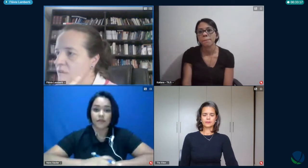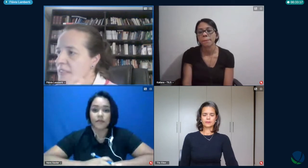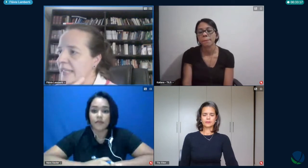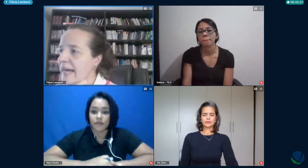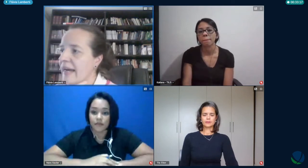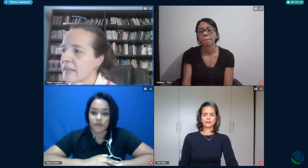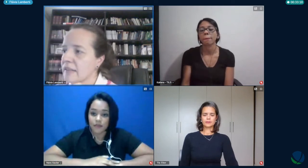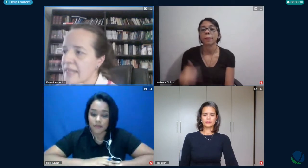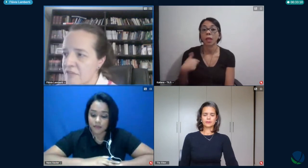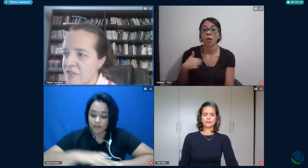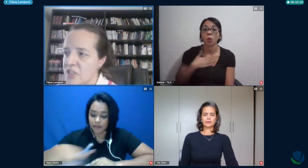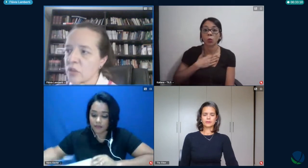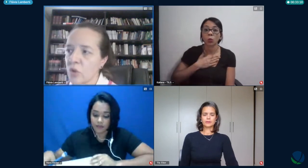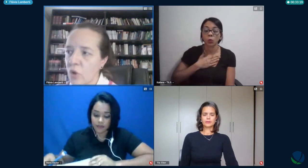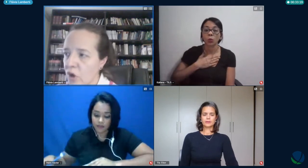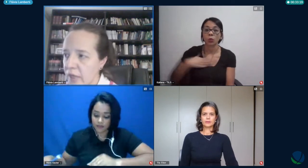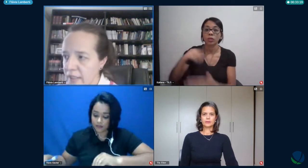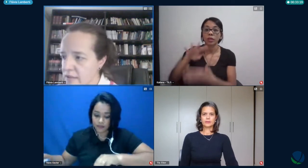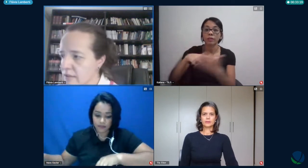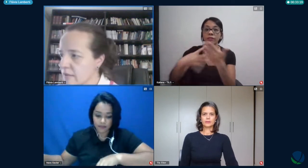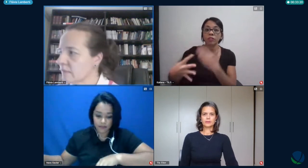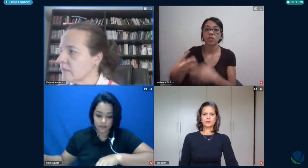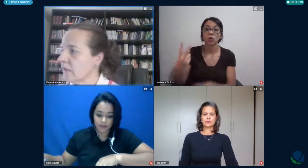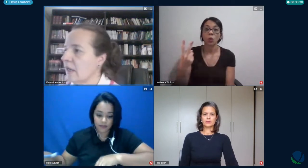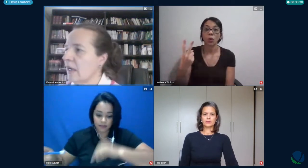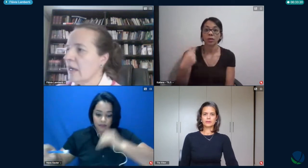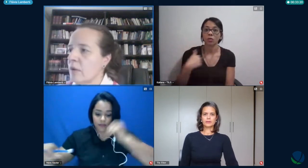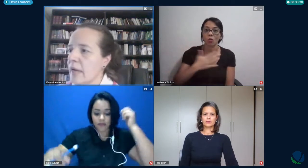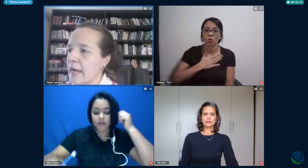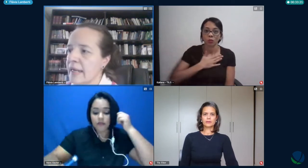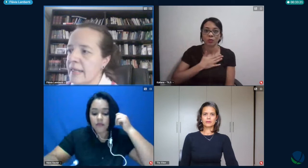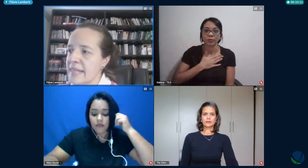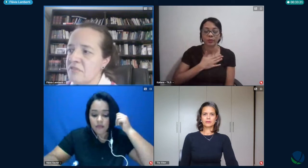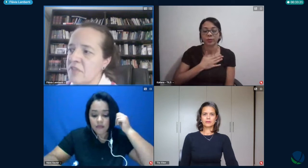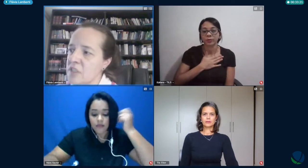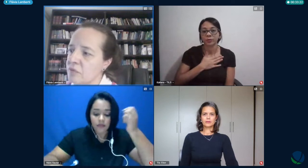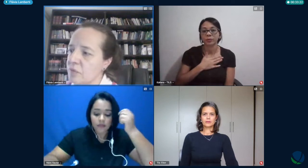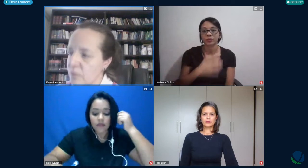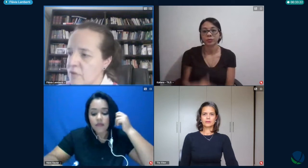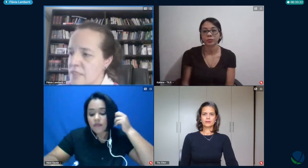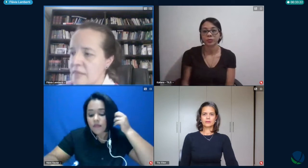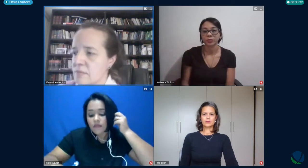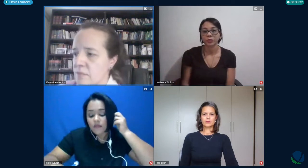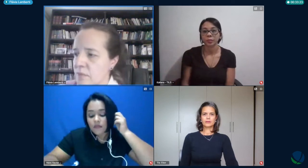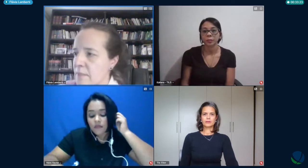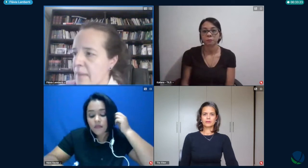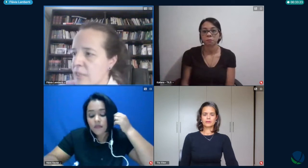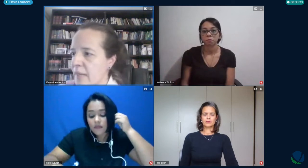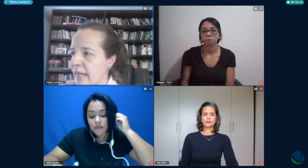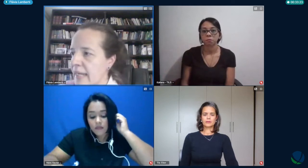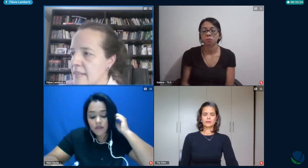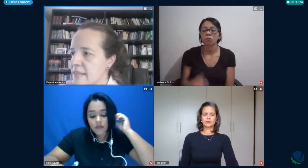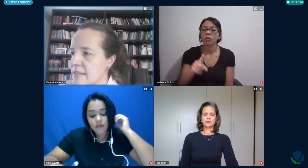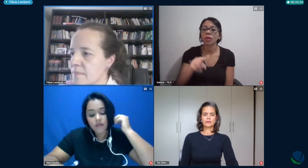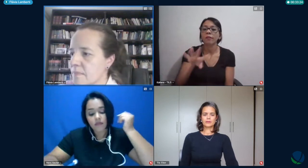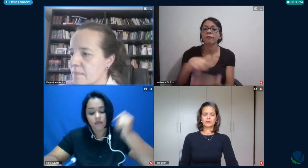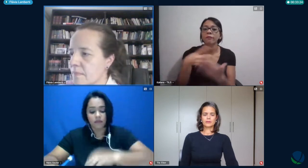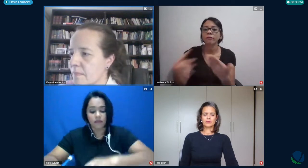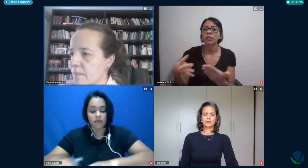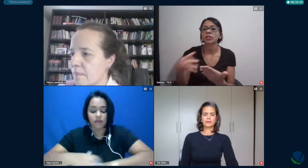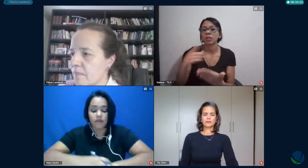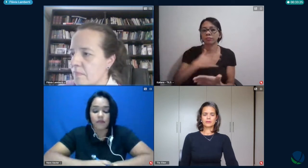Eu gostei dessa ficha 2. Nessa ficha, né, você pede para eles